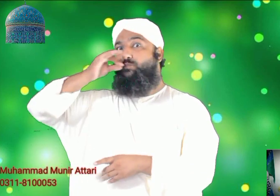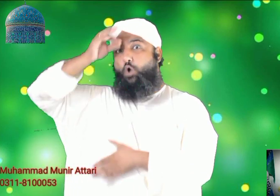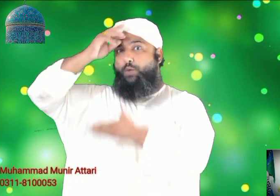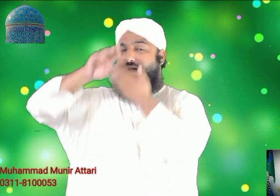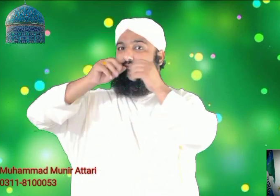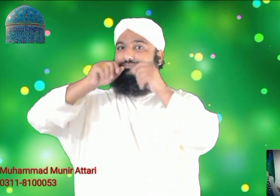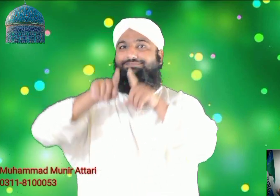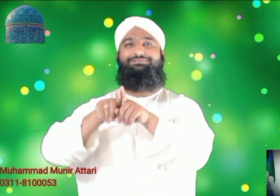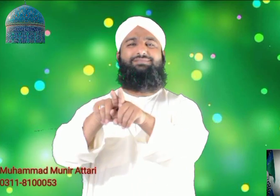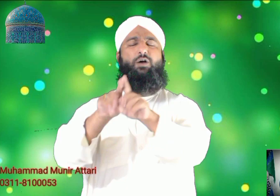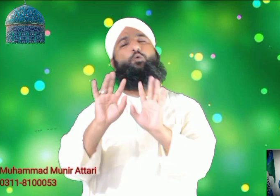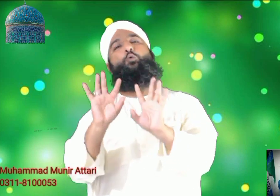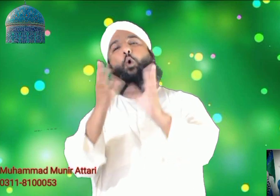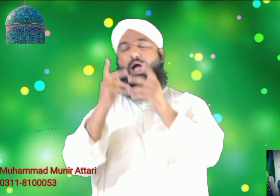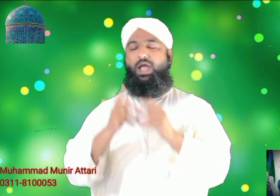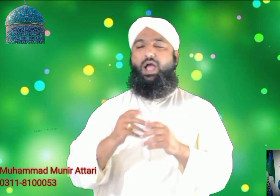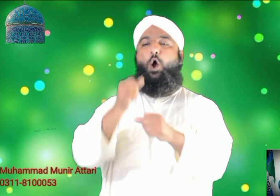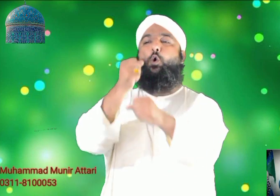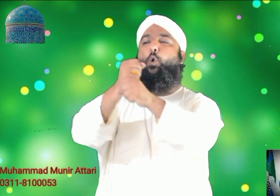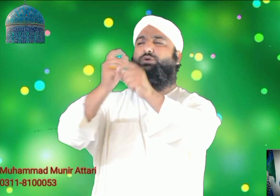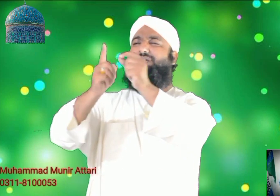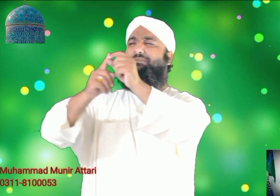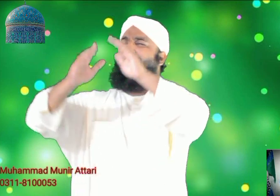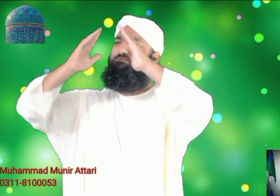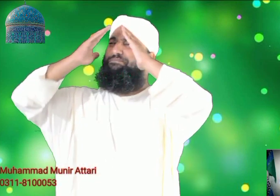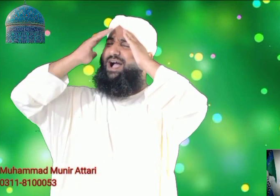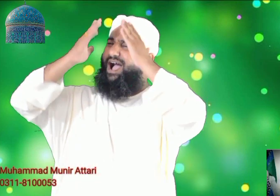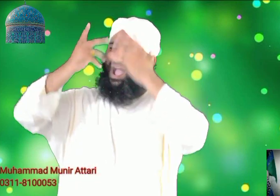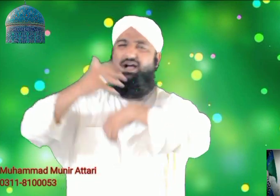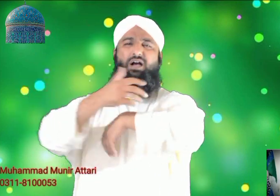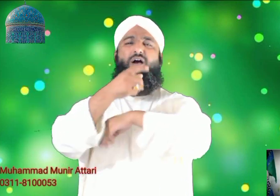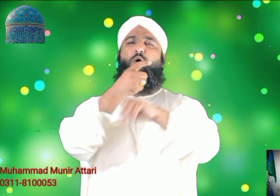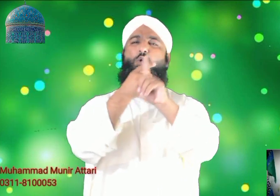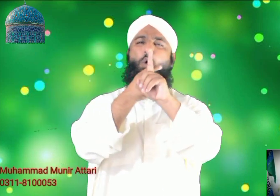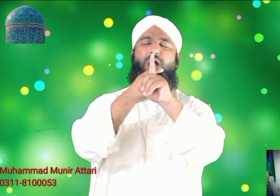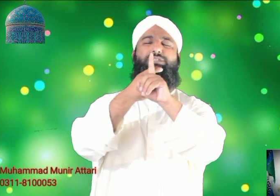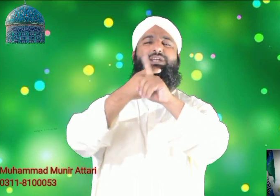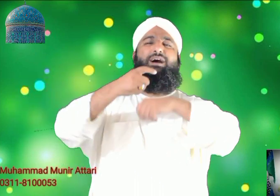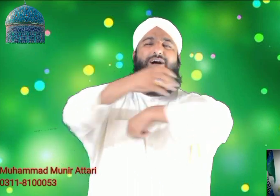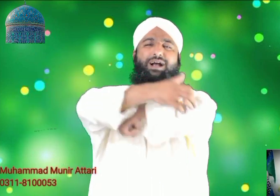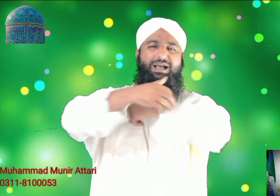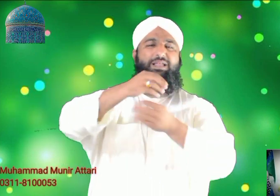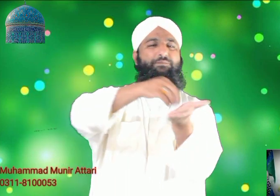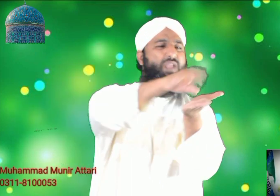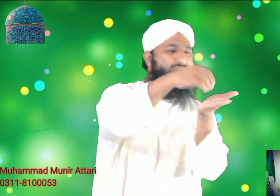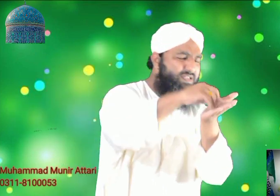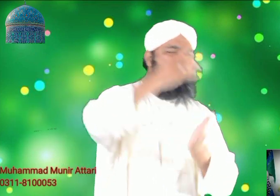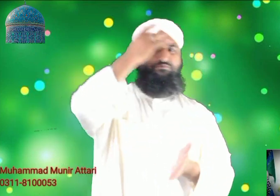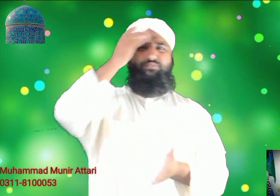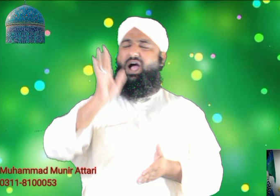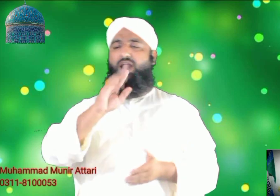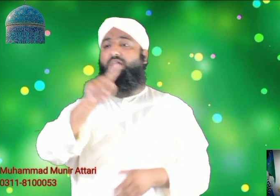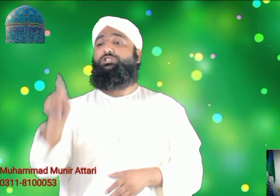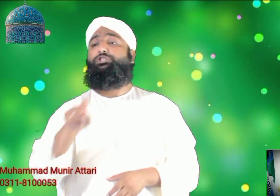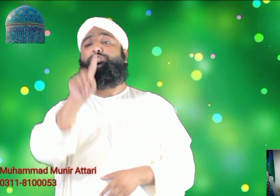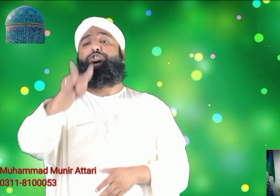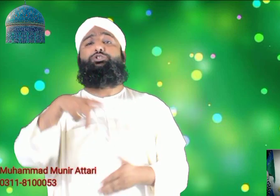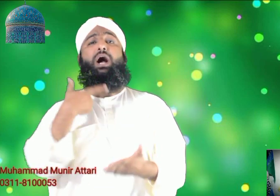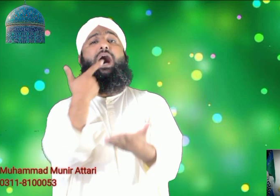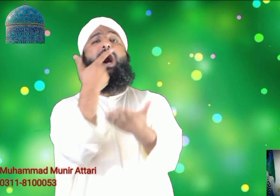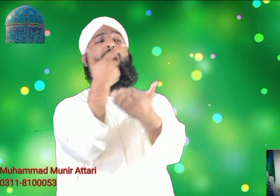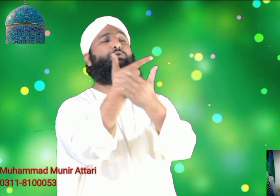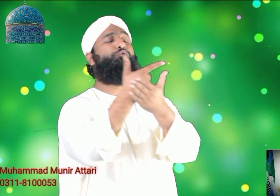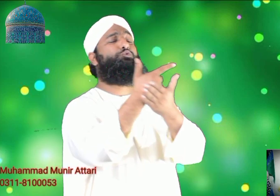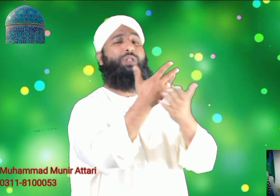غوث اعظم کہے تو پھر پرابلم کیا ہونی چاہیے ہے؟ یا غریب نواز کہے تو پرابلم کیوں ہونی چاہیے؟ یا رسول اللہ کہے تو بالکل بھی پرابلم نہیں